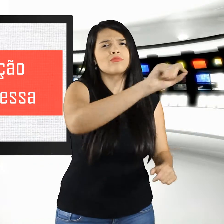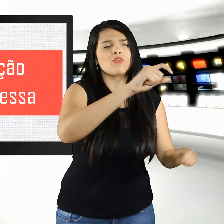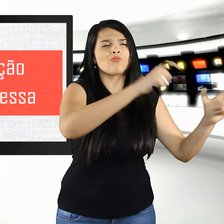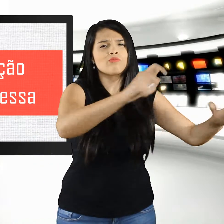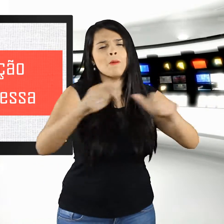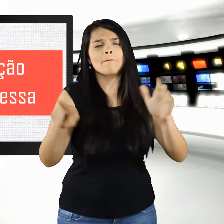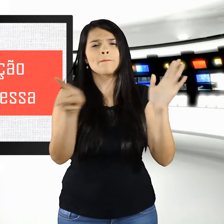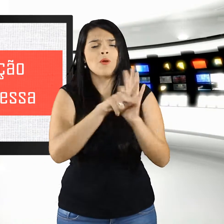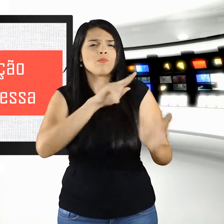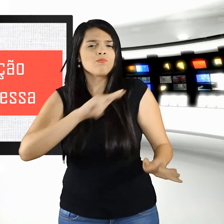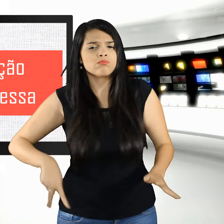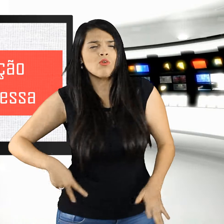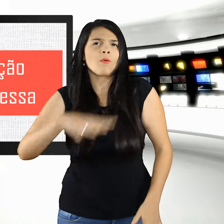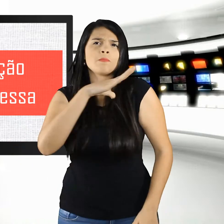auxiliar no avanço dessa demanda?